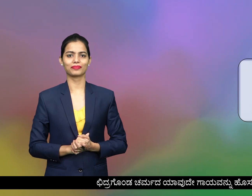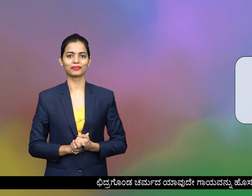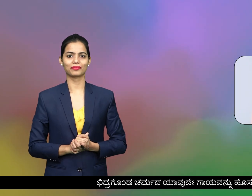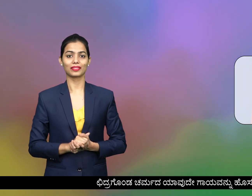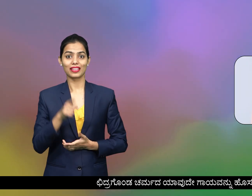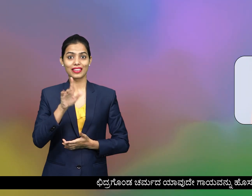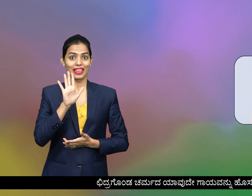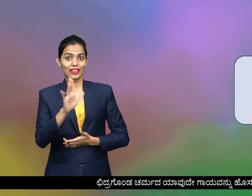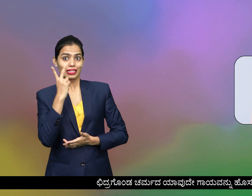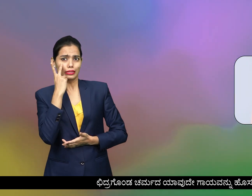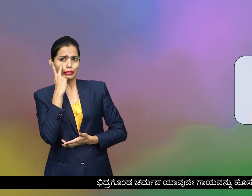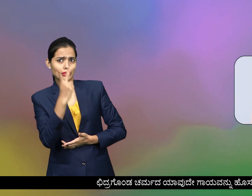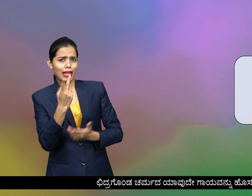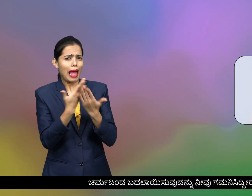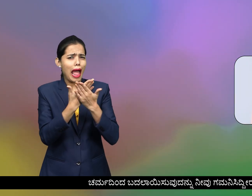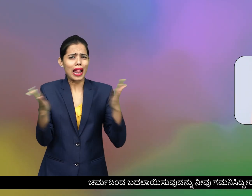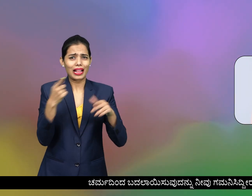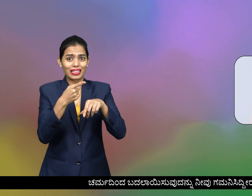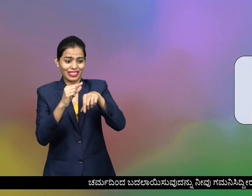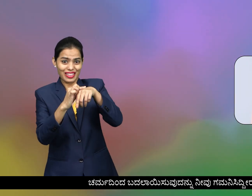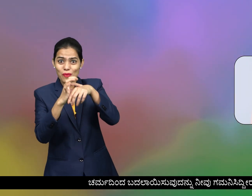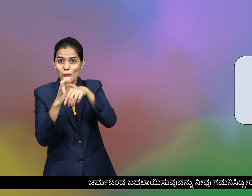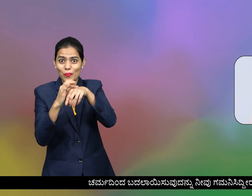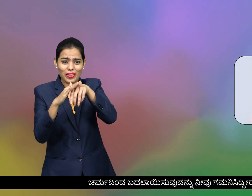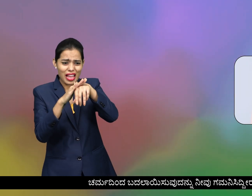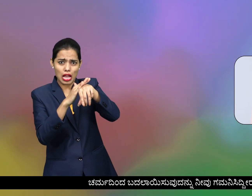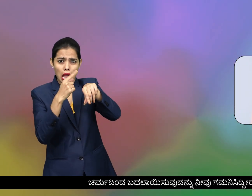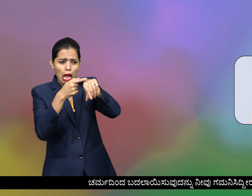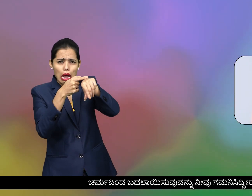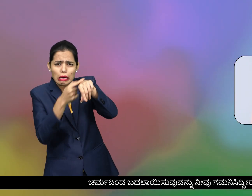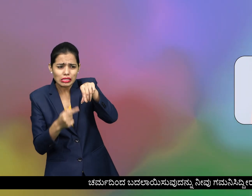ಛಿದ್ರಗೊಂಡ ಚರ್ಮದ ಯಾವುದೇ ಗಾಯವನ್ನ ಹೊಸ ಚರ್ಮದಿಂದ ಬದಲಾಯಿಸುವುದು ನೀವು ಗಮನಿಸಿದ್ದೀರಾ?